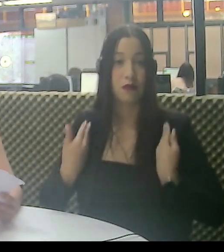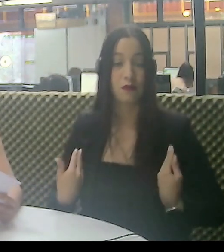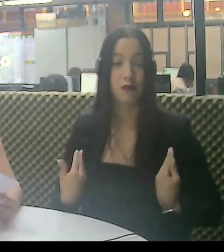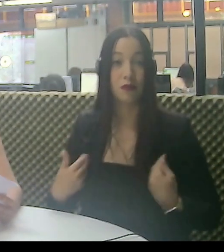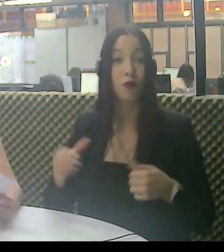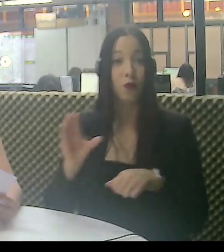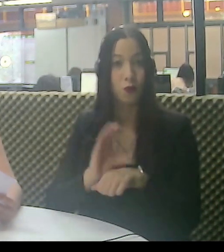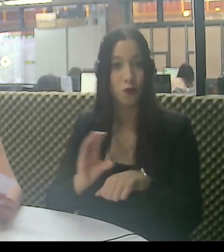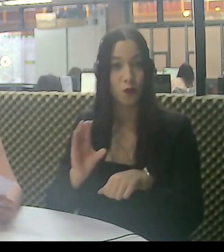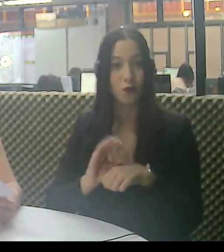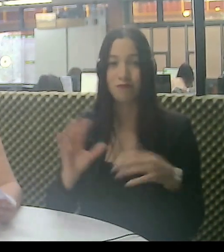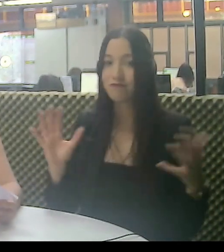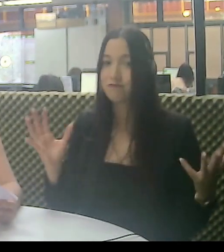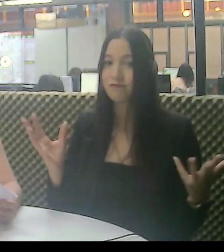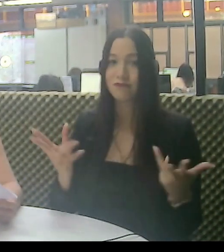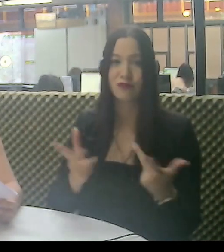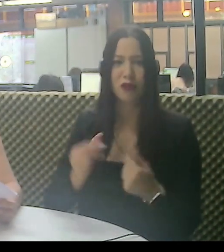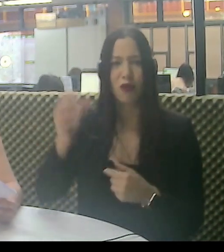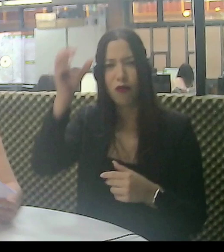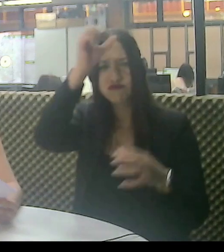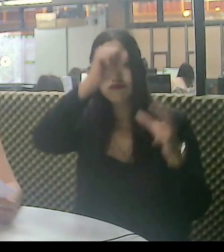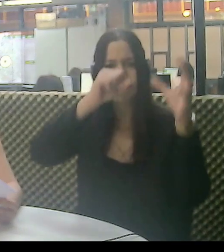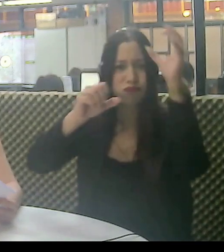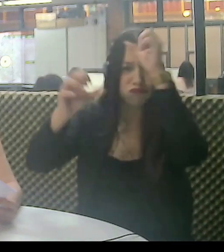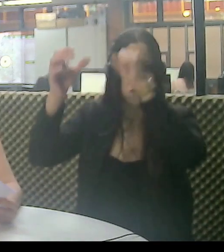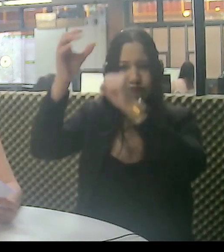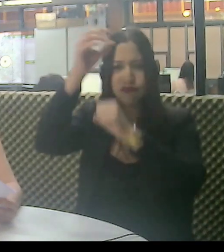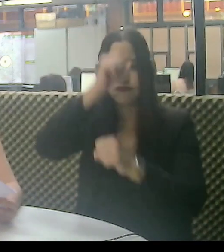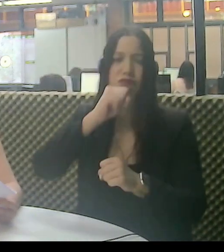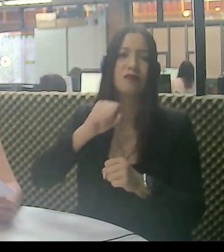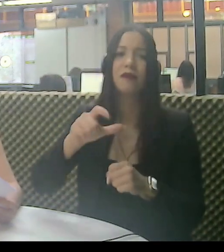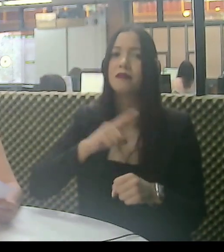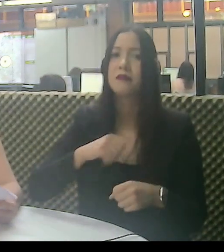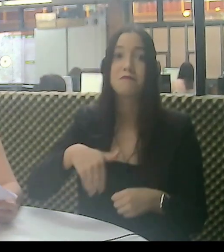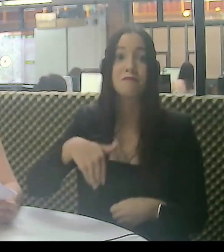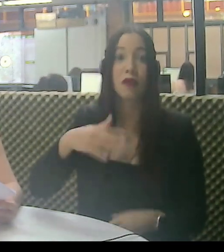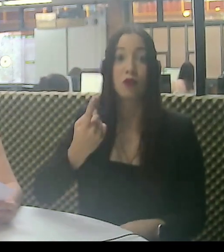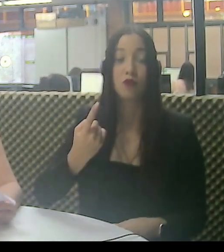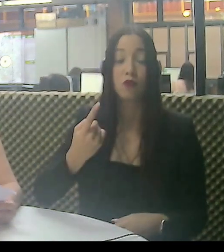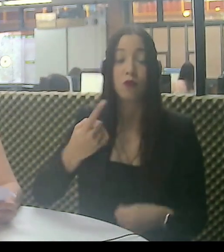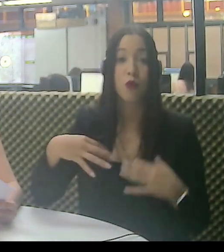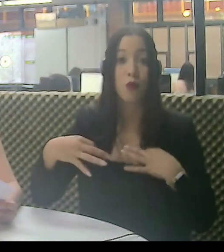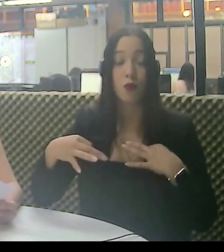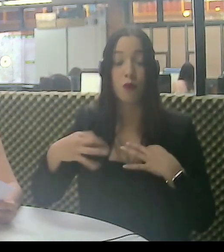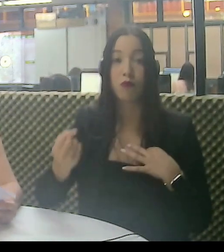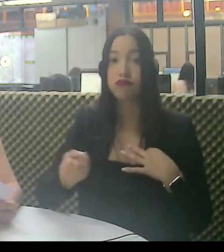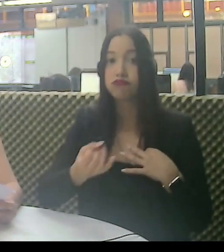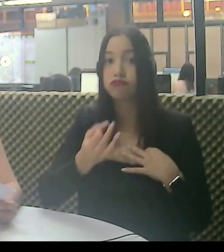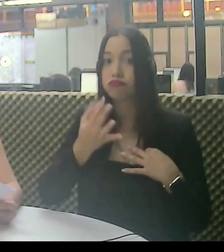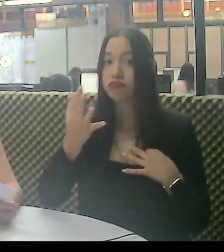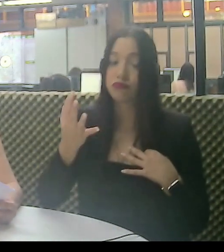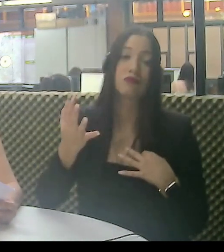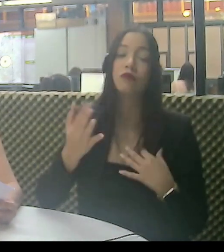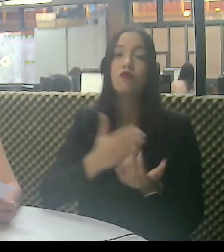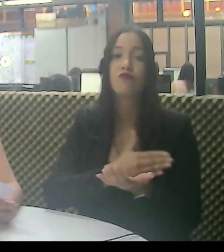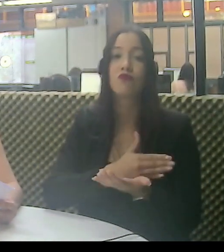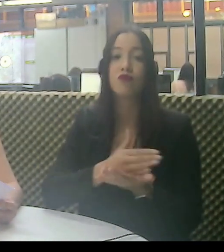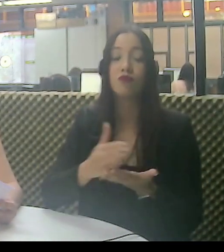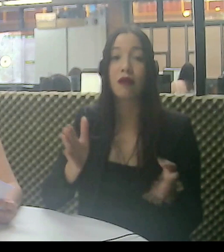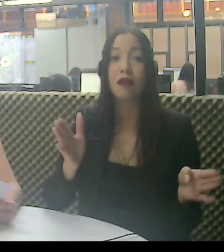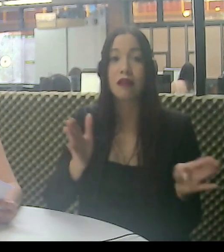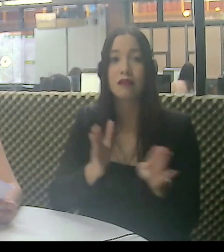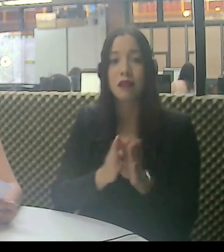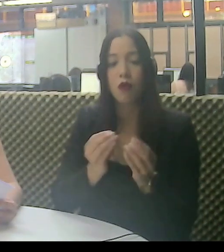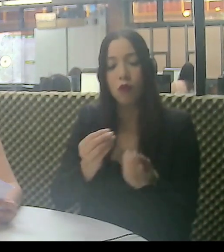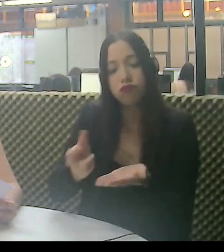são excelentes você aprende bastante você faz mais de uma peça e aprende desde o início até o